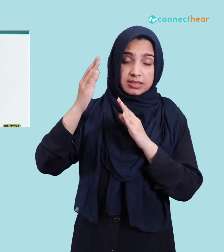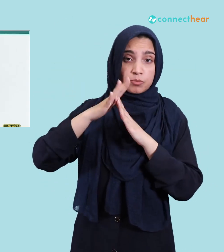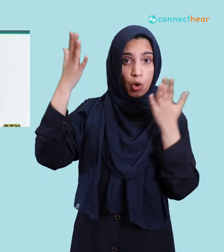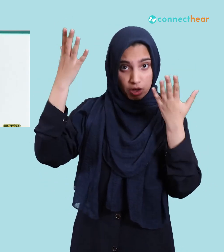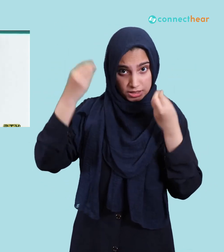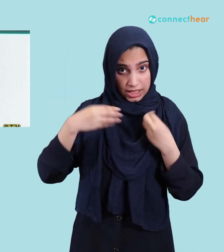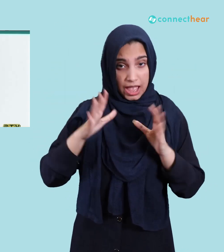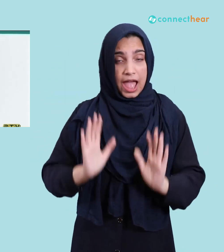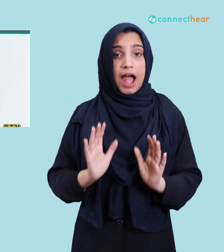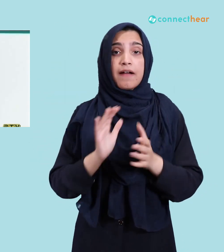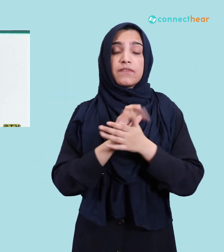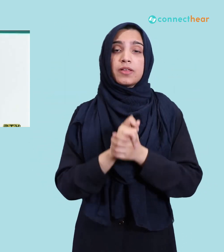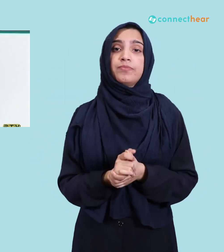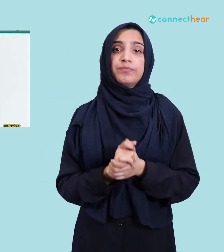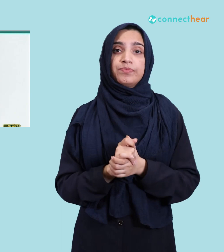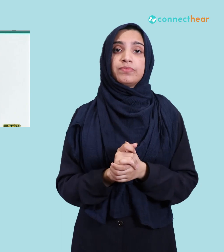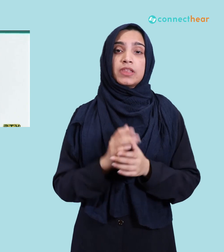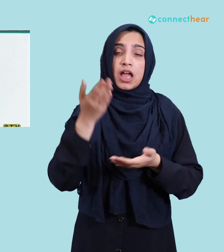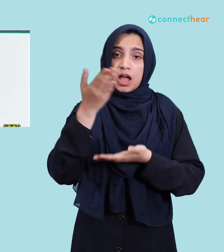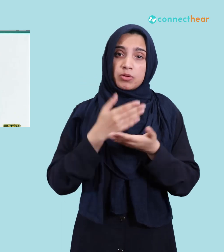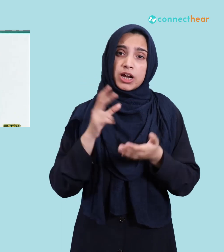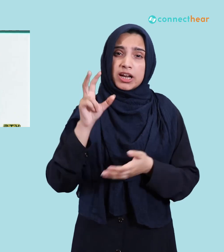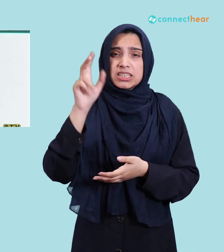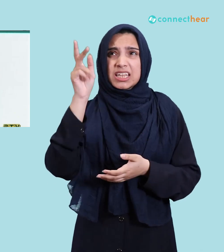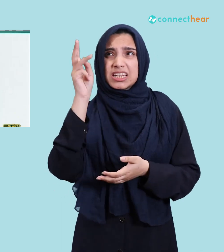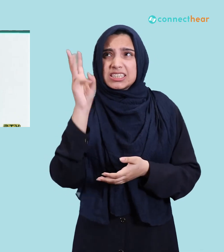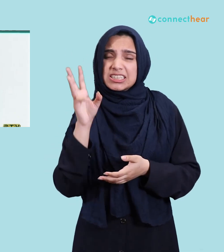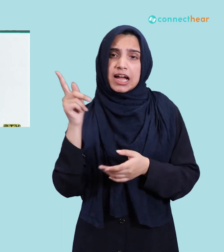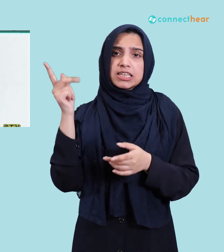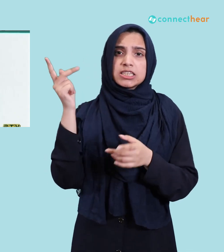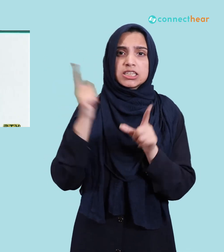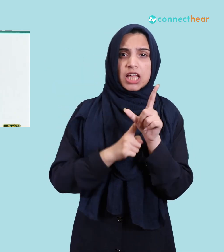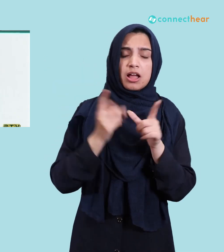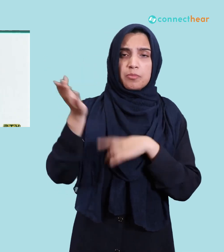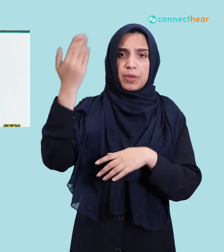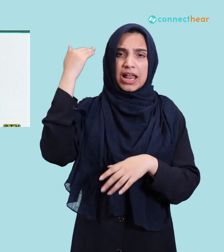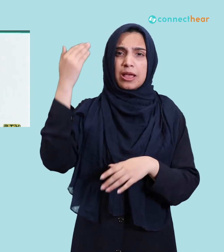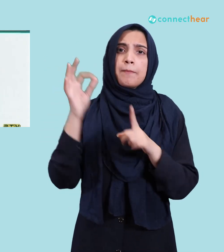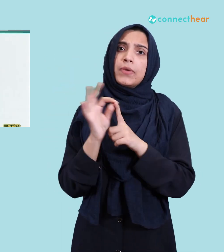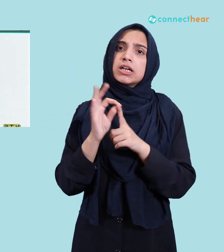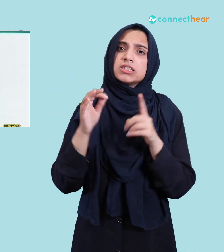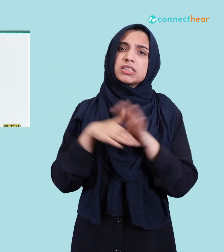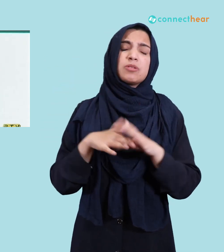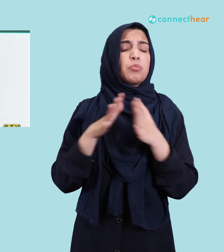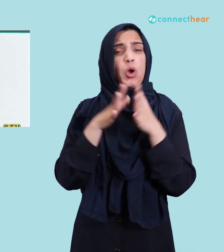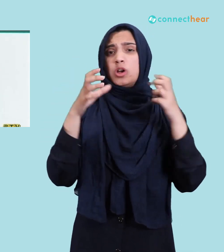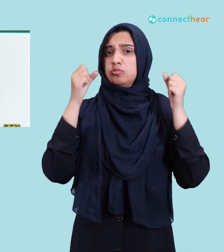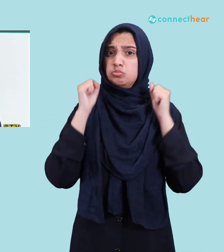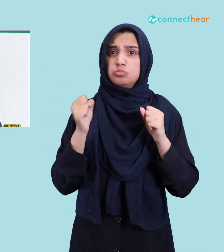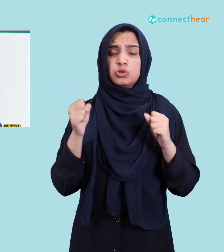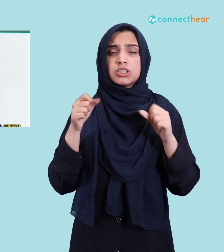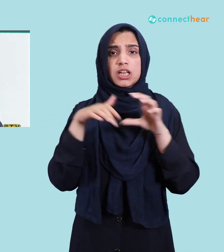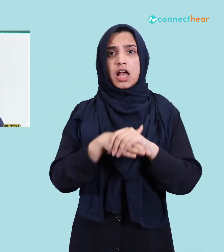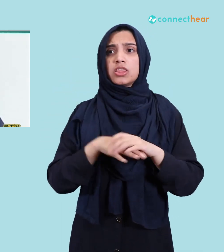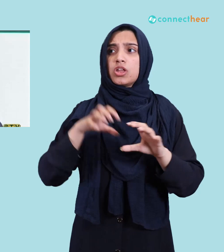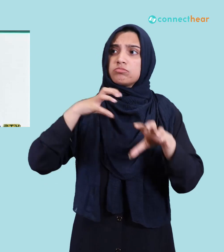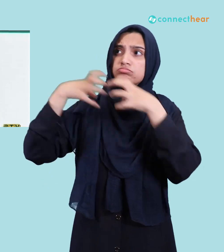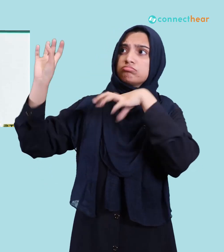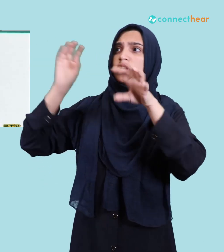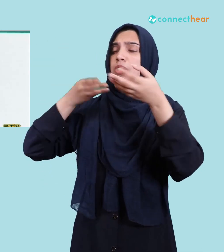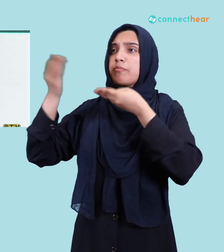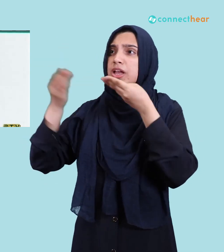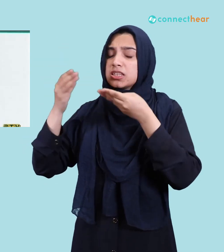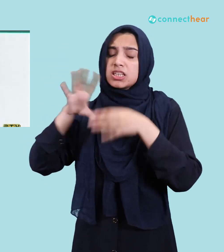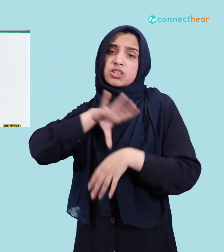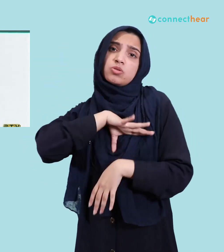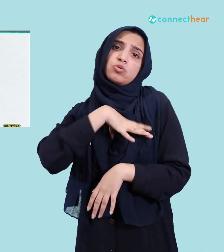کہ ہمارے جو حالات تھے آج سے 2.5 سال پہلے، پاکستان بینکرپٹ تھا. ہمارے پاس فورن ایکسچینج ریزروز میں